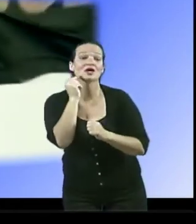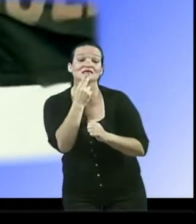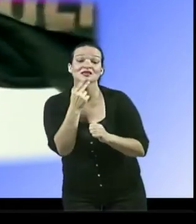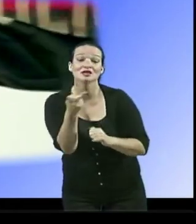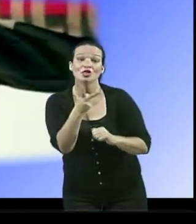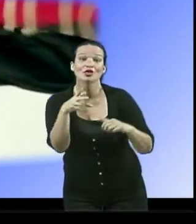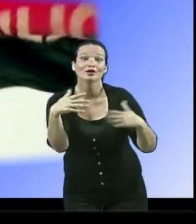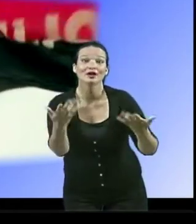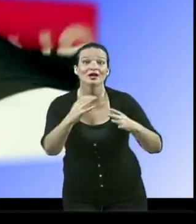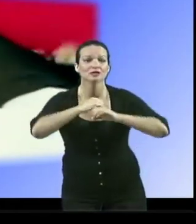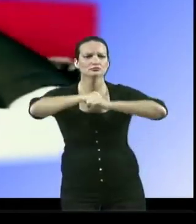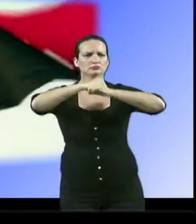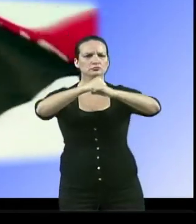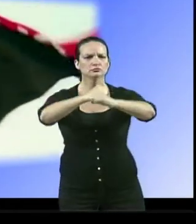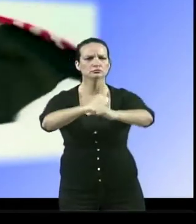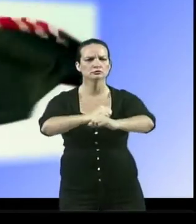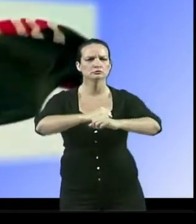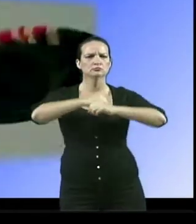y a Martí.